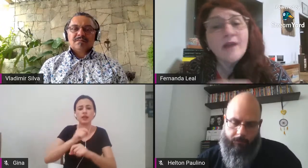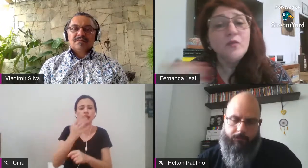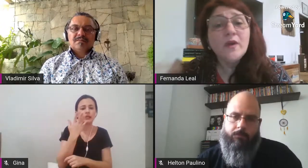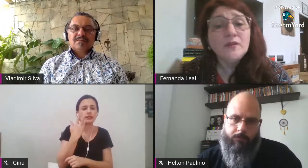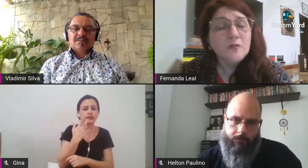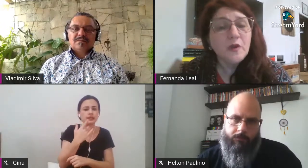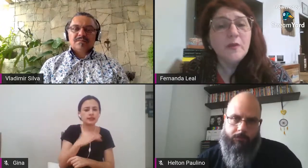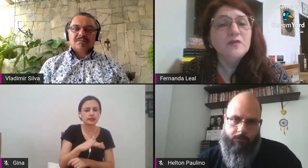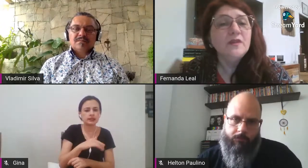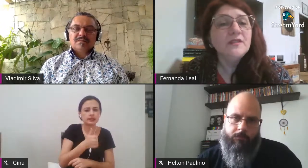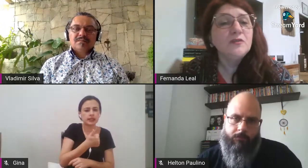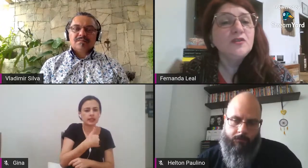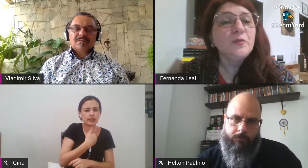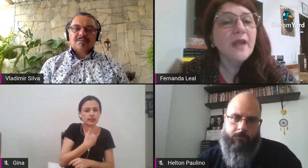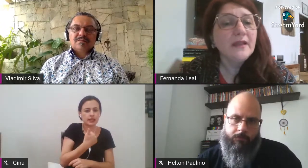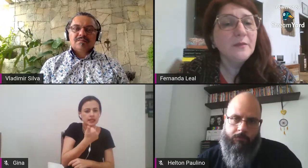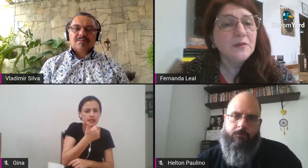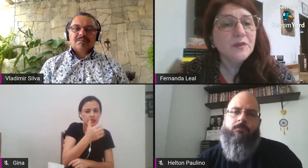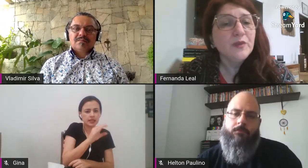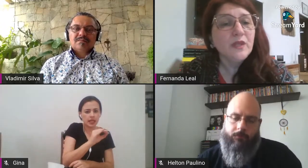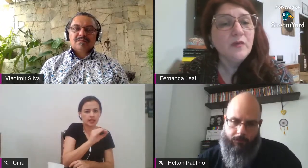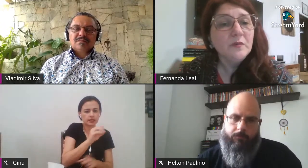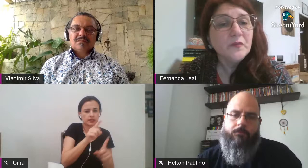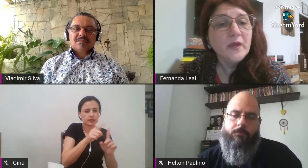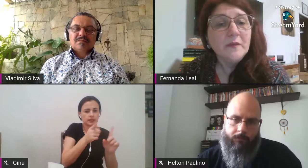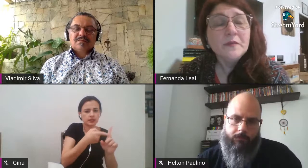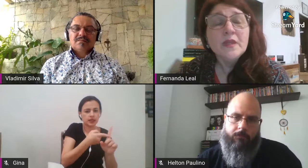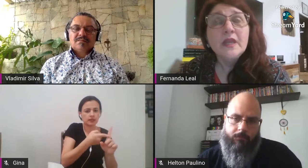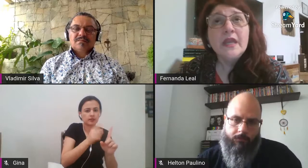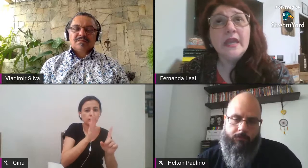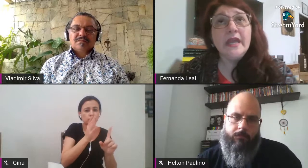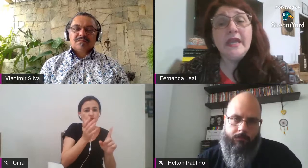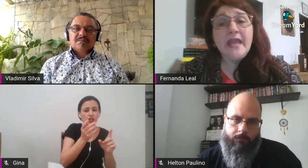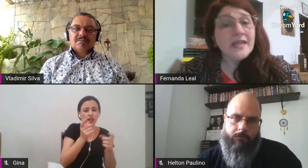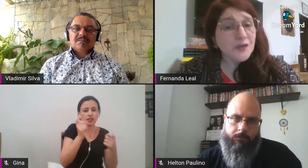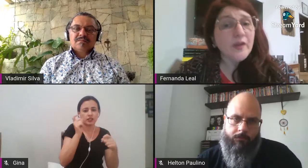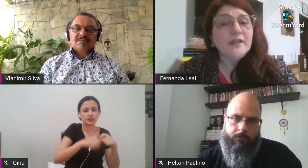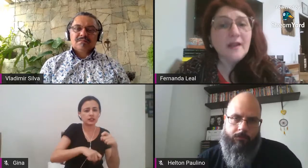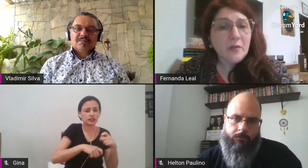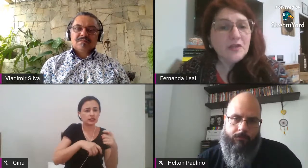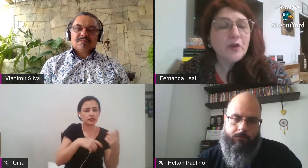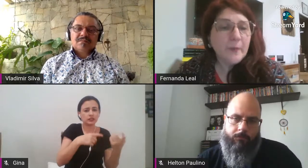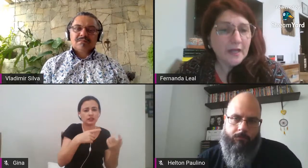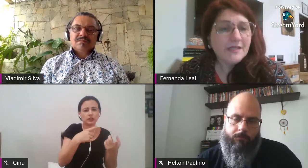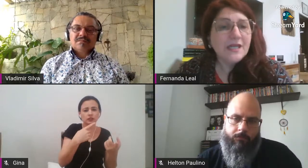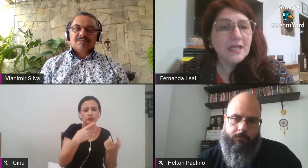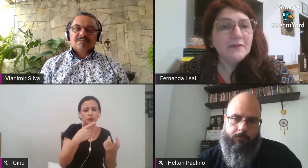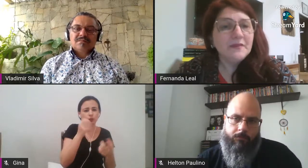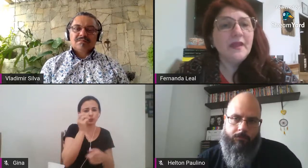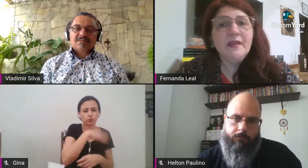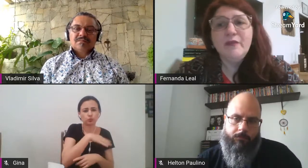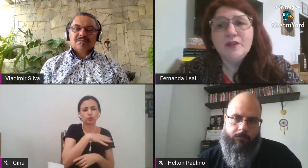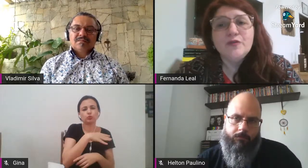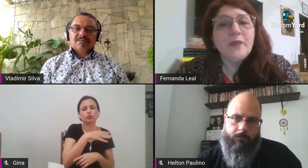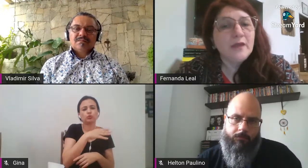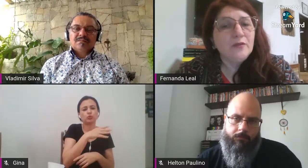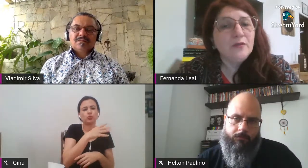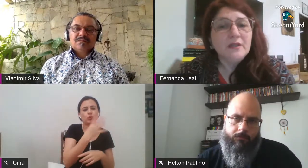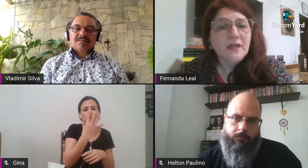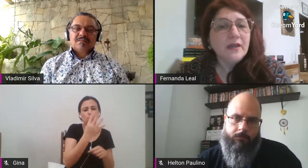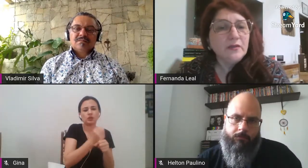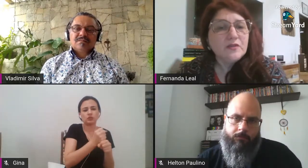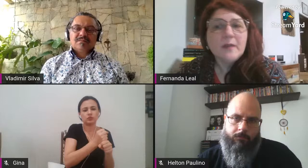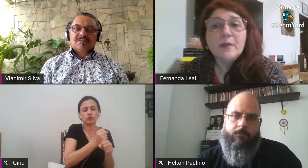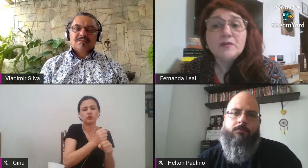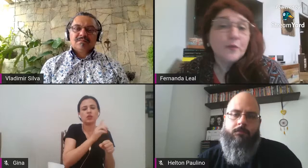há 4 anos, pelo menos, vinha sendo estuprada pelo seu tio, né? E a história dele é uma história parecida. Ele foi estuprado